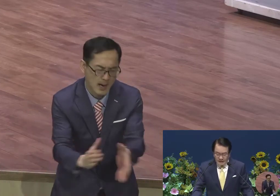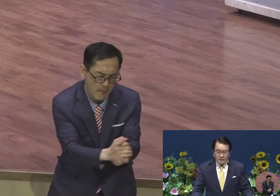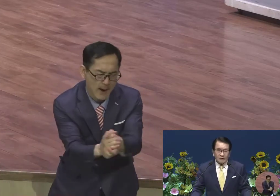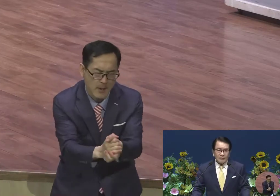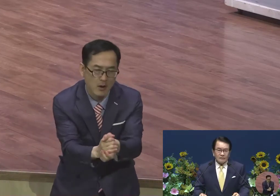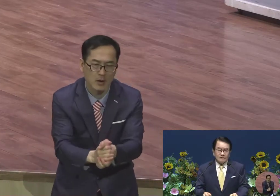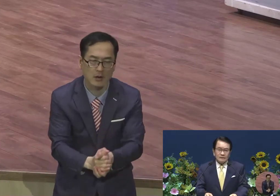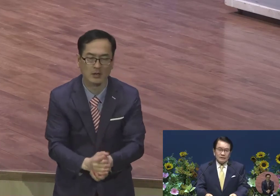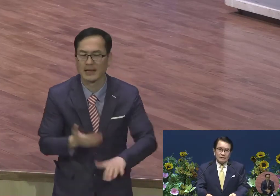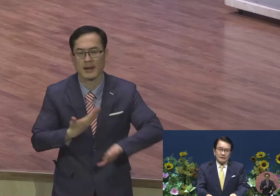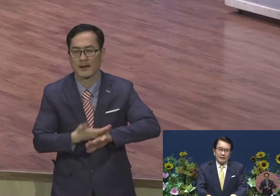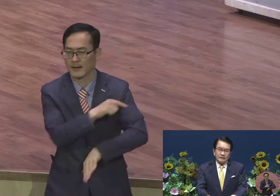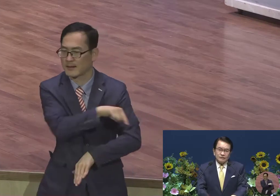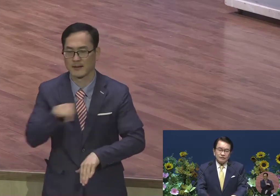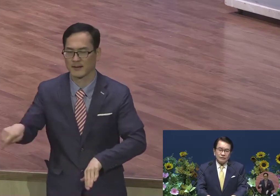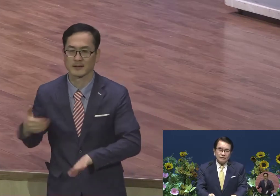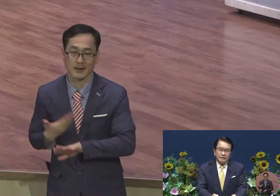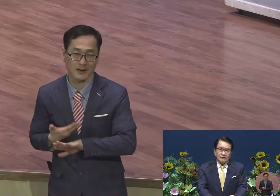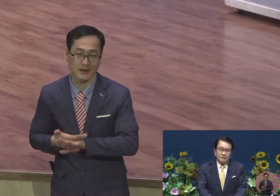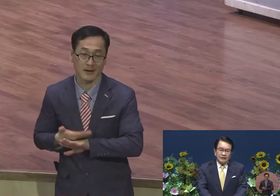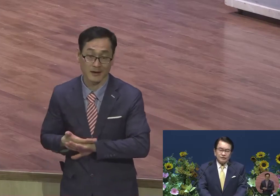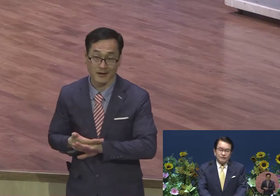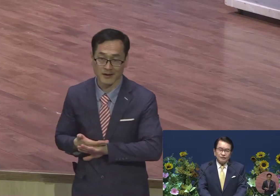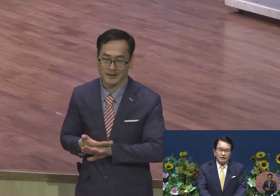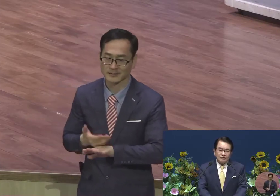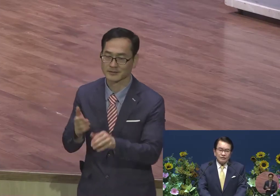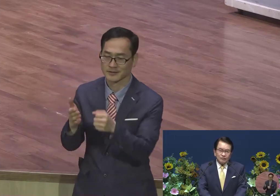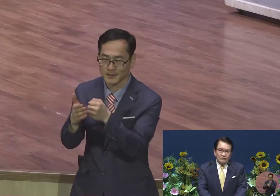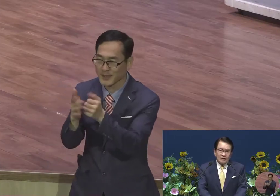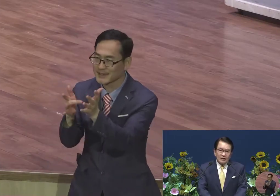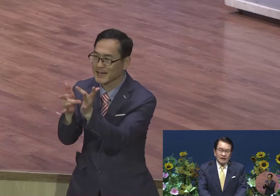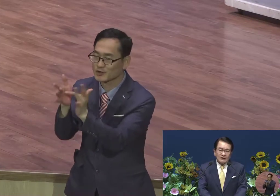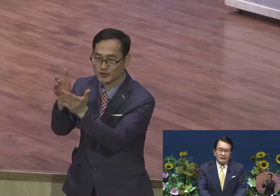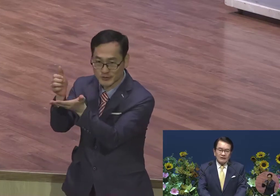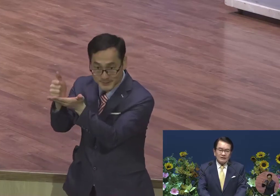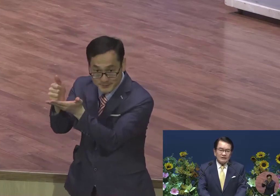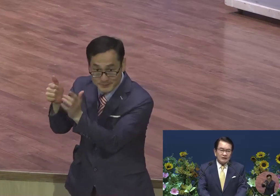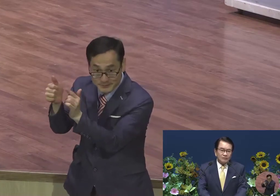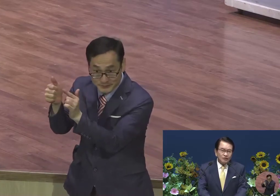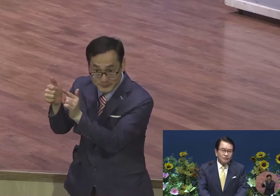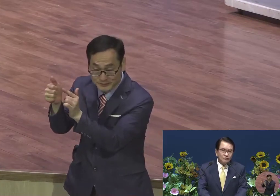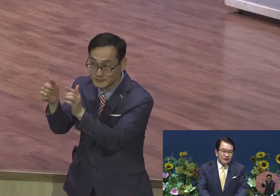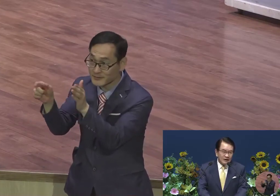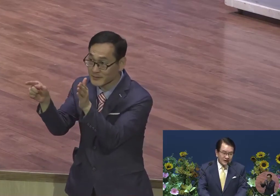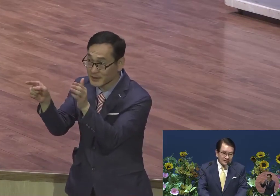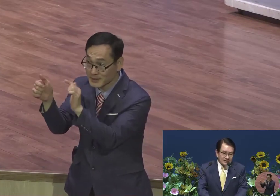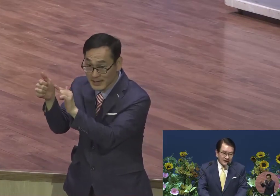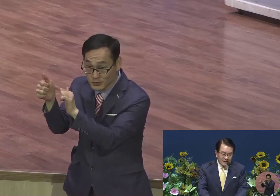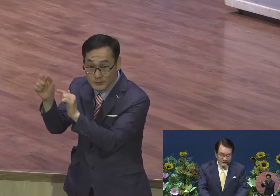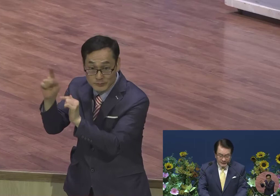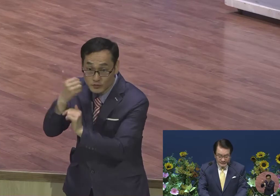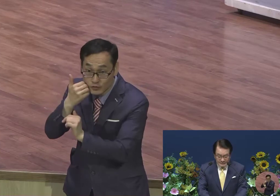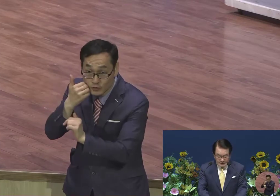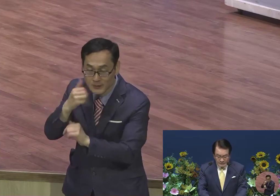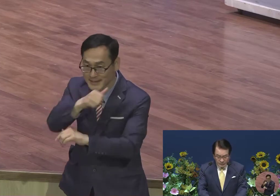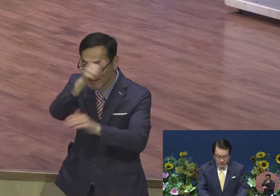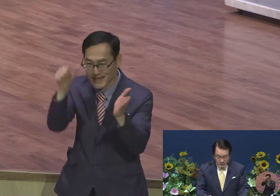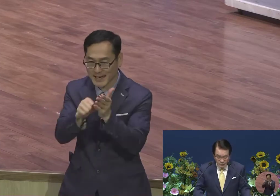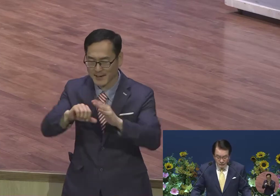한마디로 예수를 믿던 예수 그리스도가 누구냐 인생 모든 문제의 해결자다